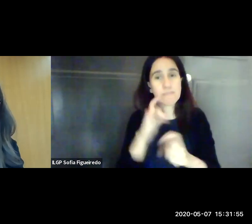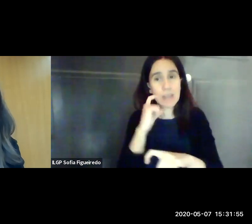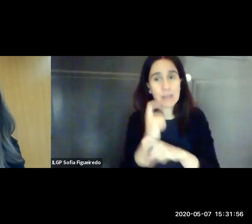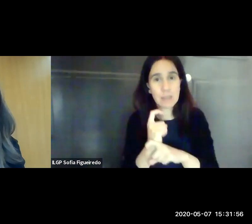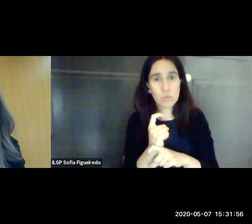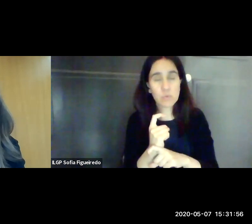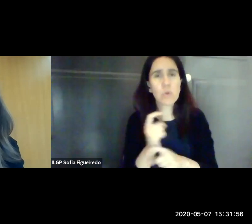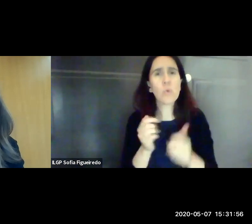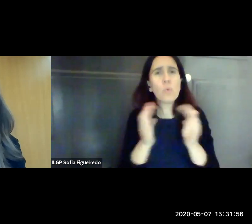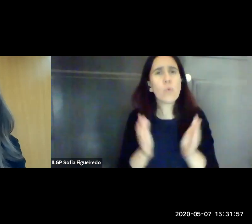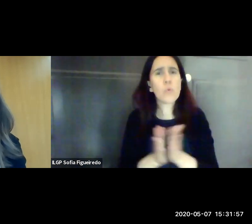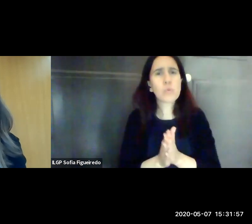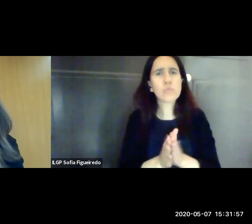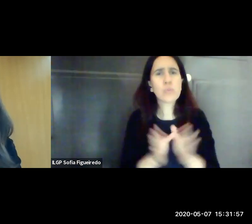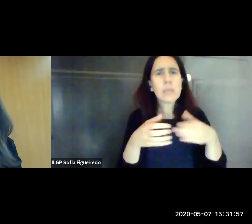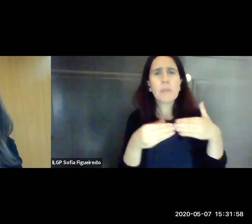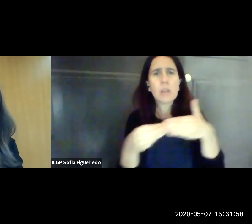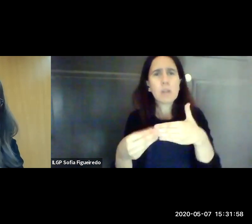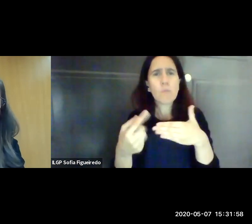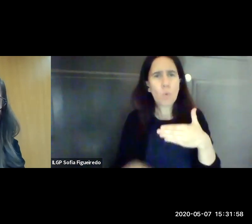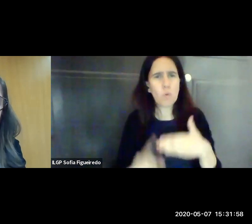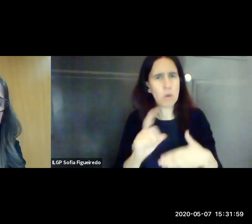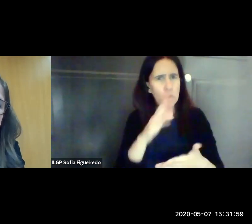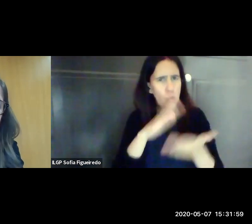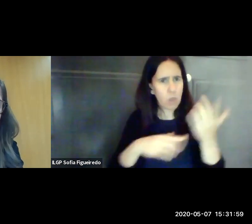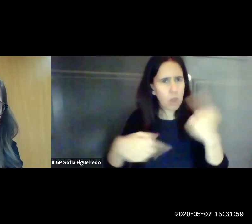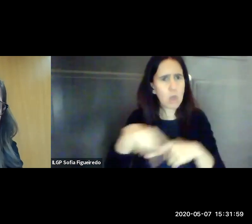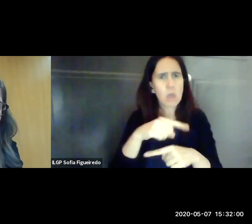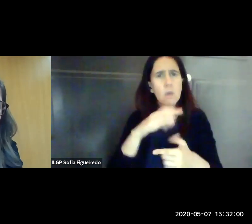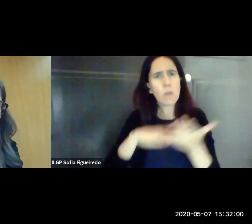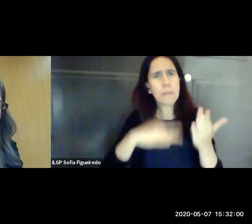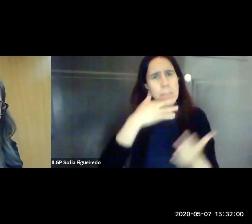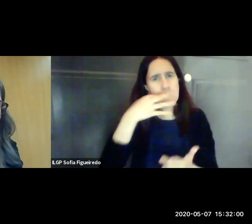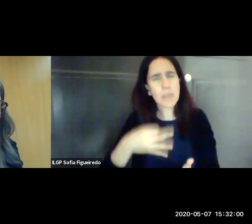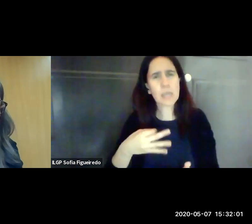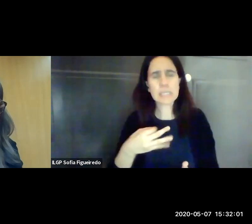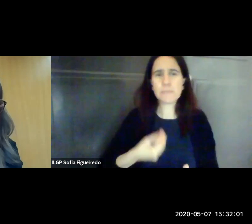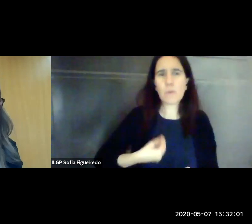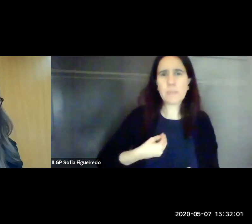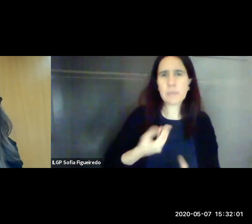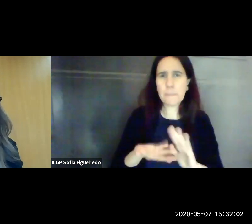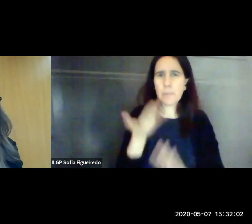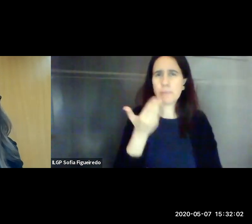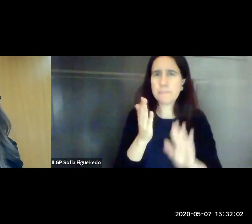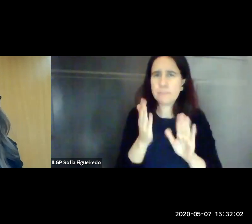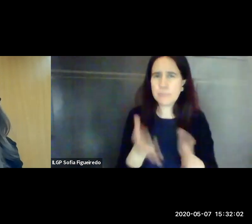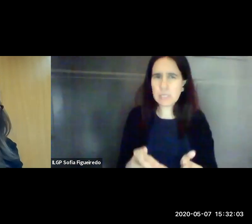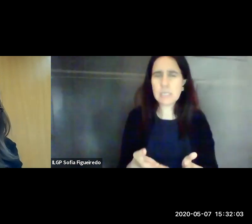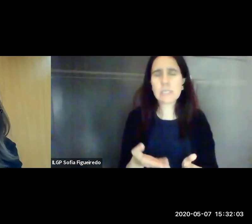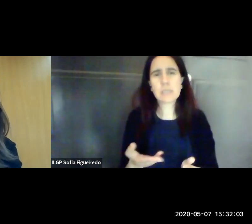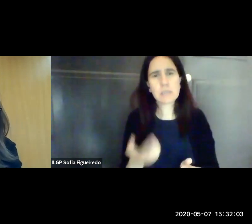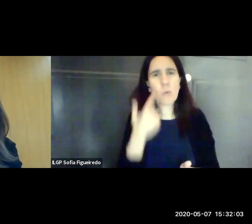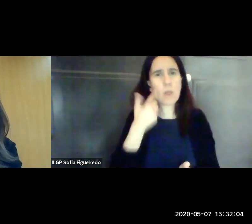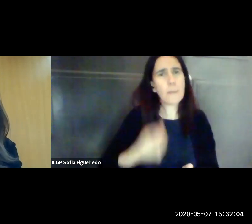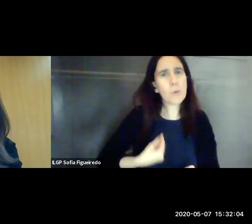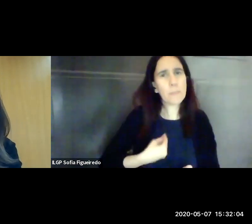só quem tem que liderar essas equipas, os nossos colegas e todos os colegas deverão ter aqui uma preocupação acrescida de nos